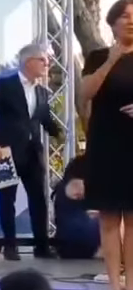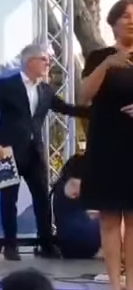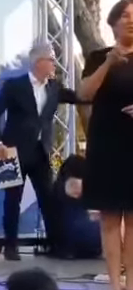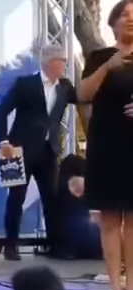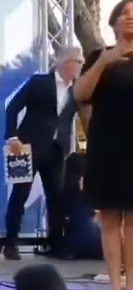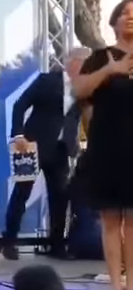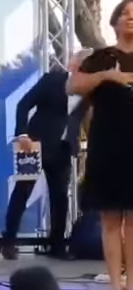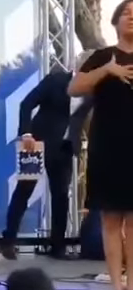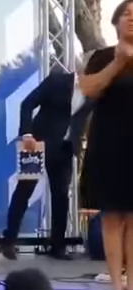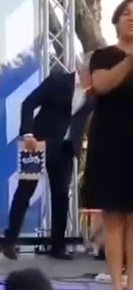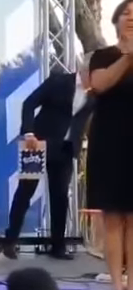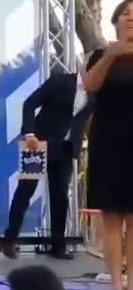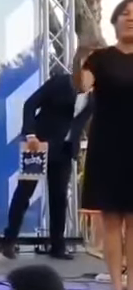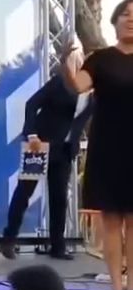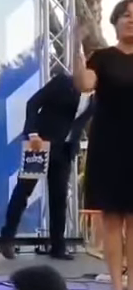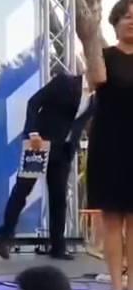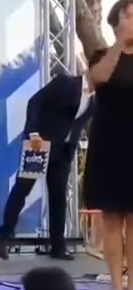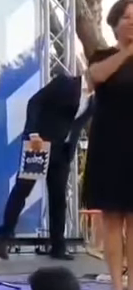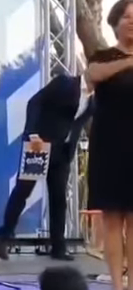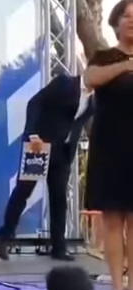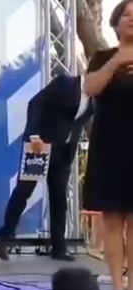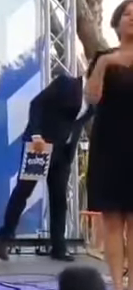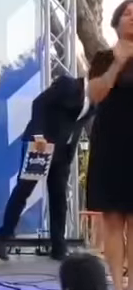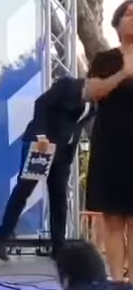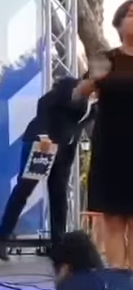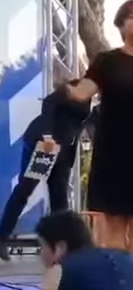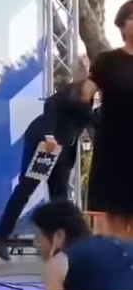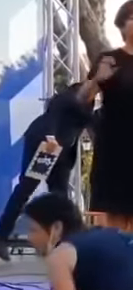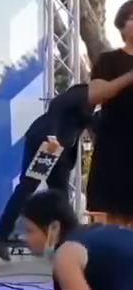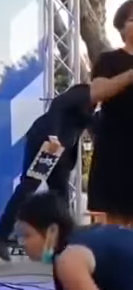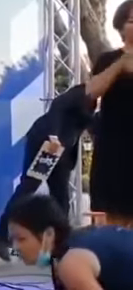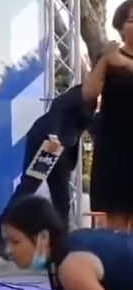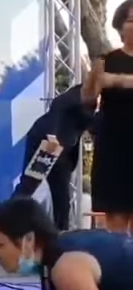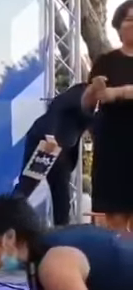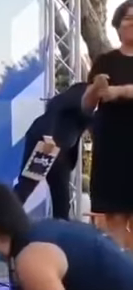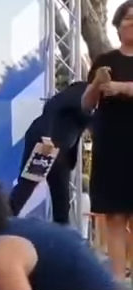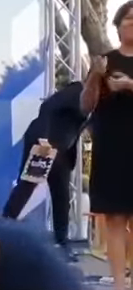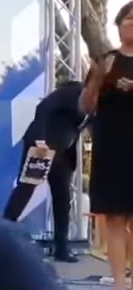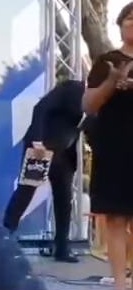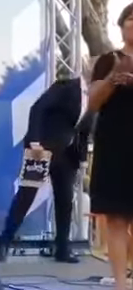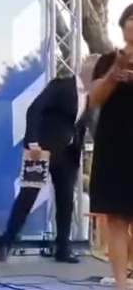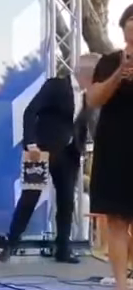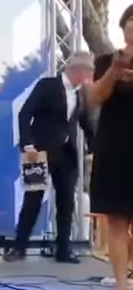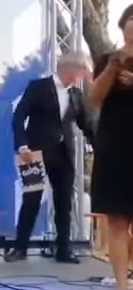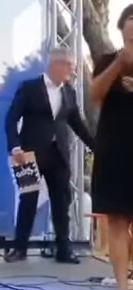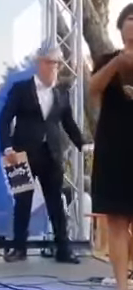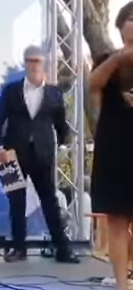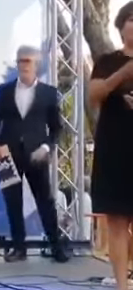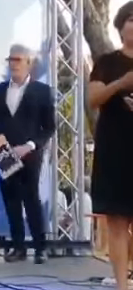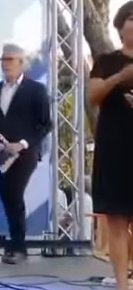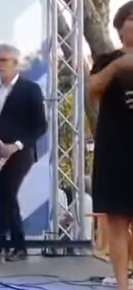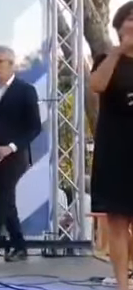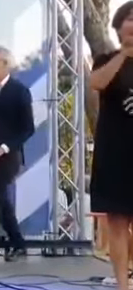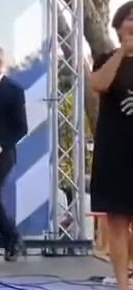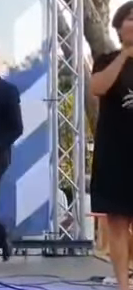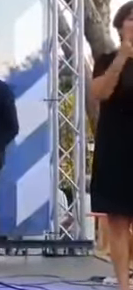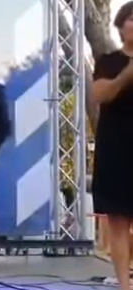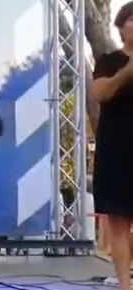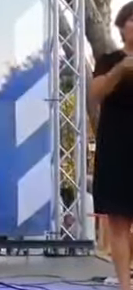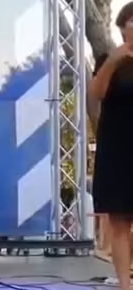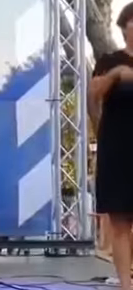È con grande piacere quindi che sono pronto a darti la parola appena qualcuno trova una bottiglietta d'acqua per il Presidente.